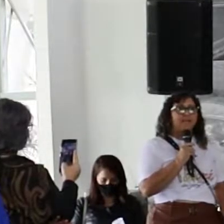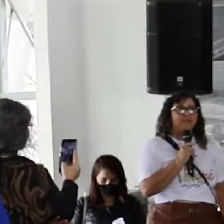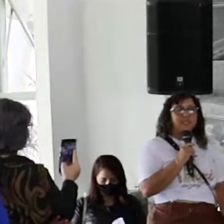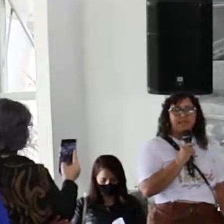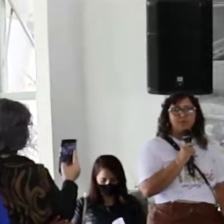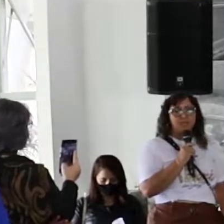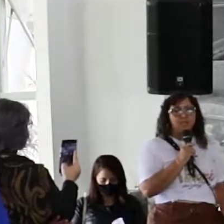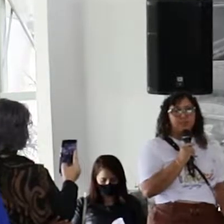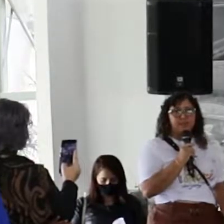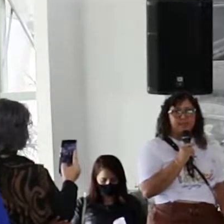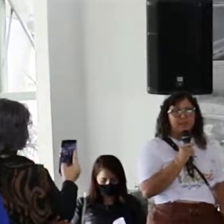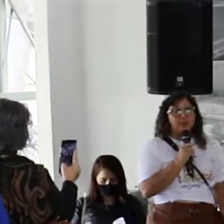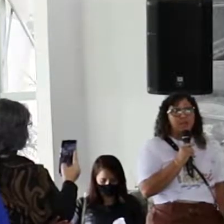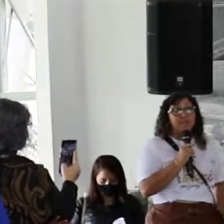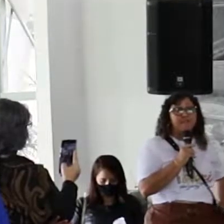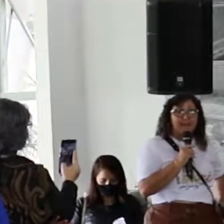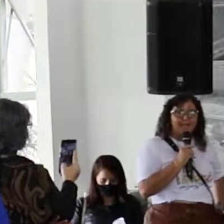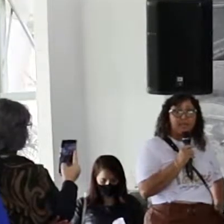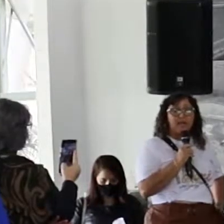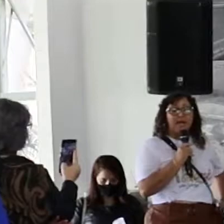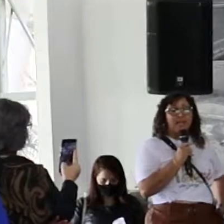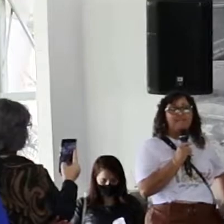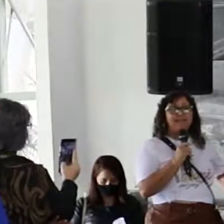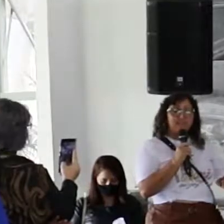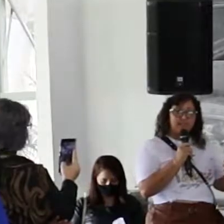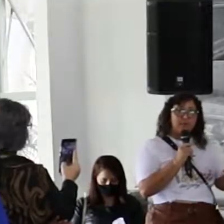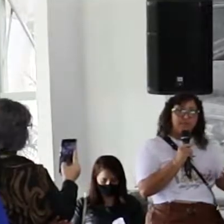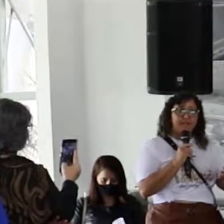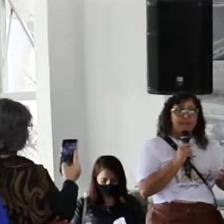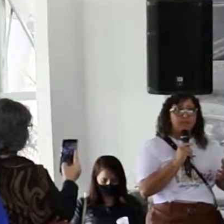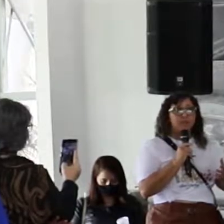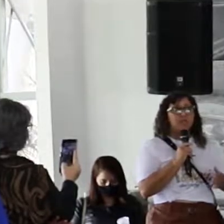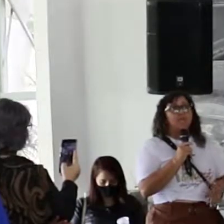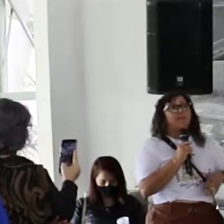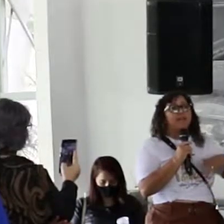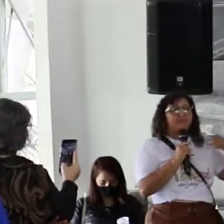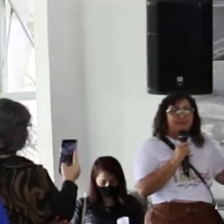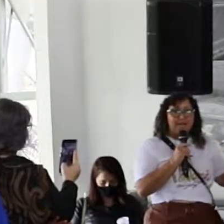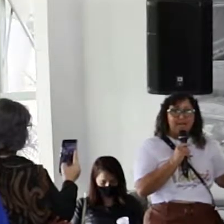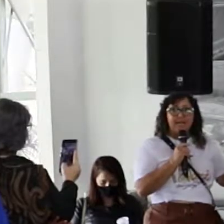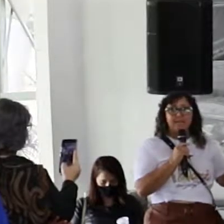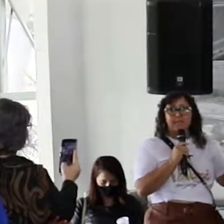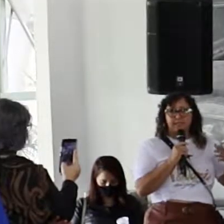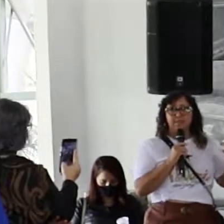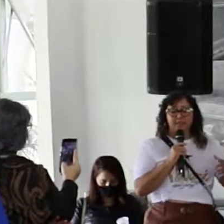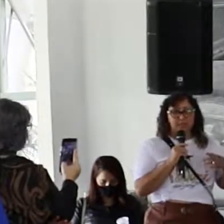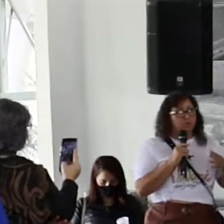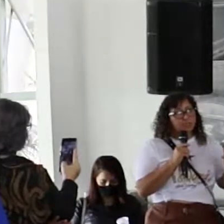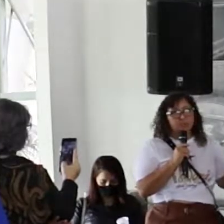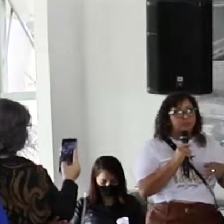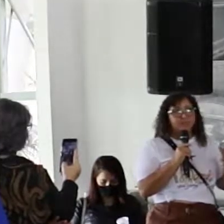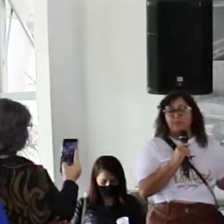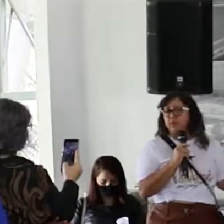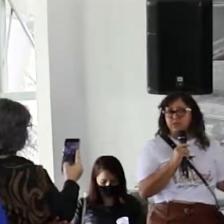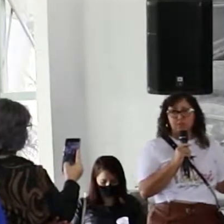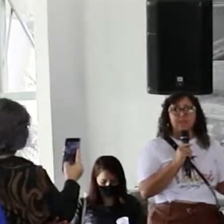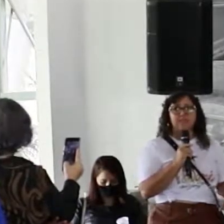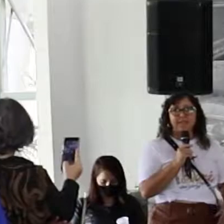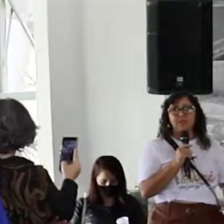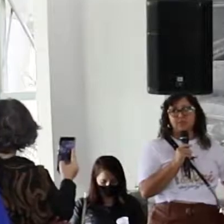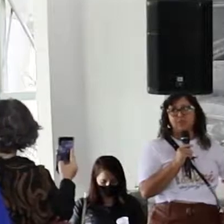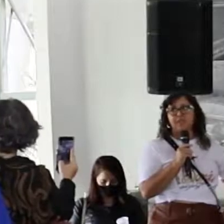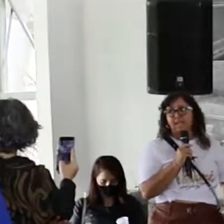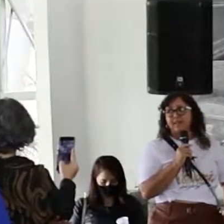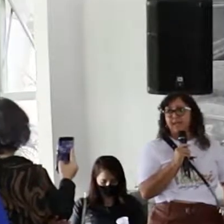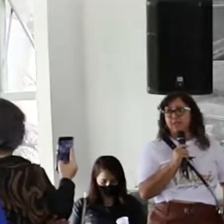vai ser um grande diferencial e que vai através desse movimento levar esse esse todo esse movimento